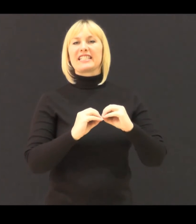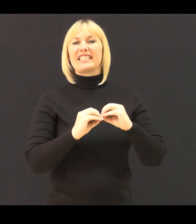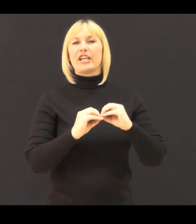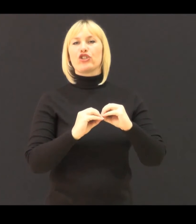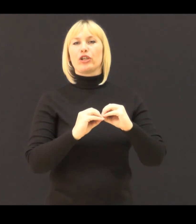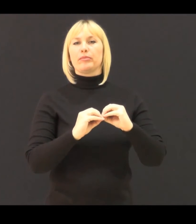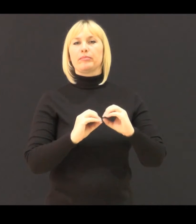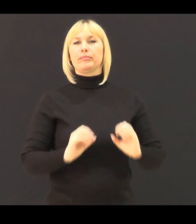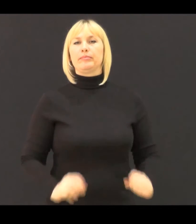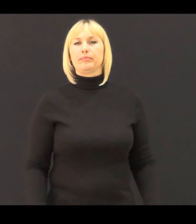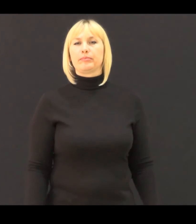Zece.